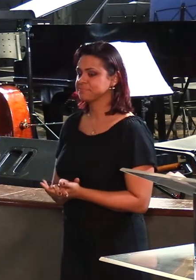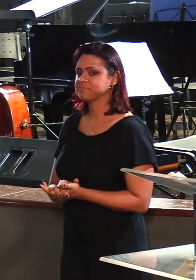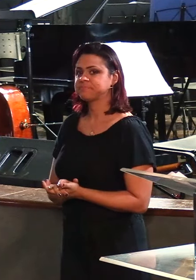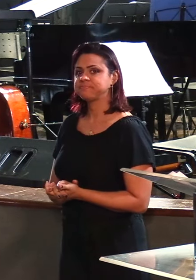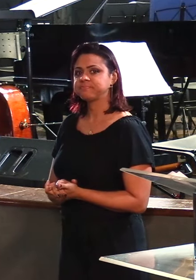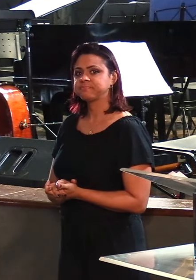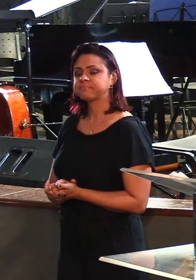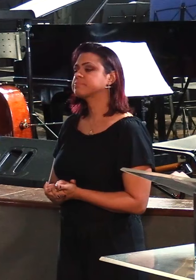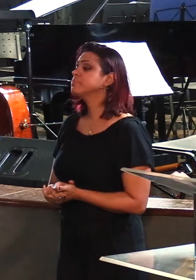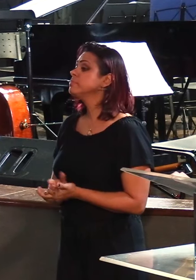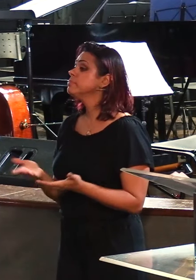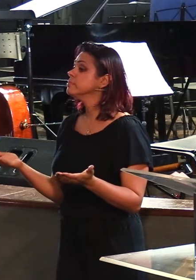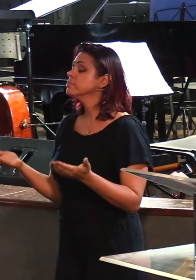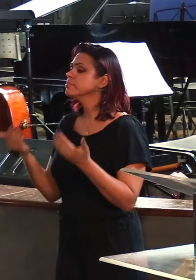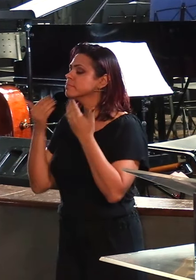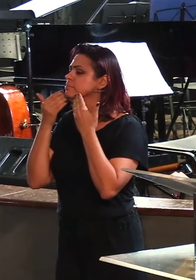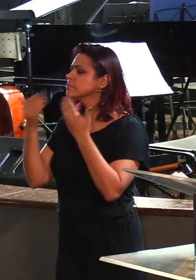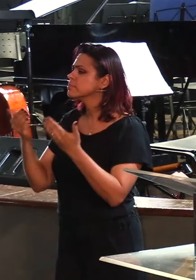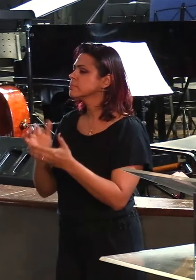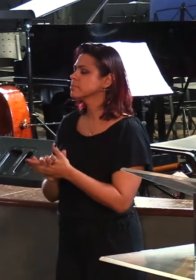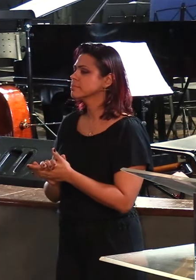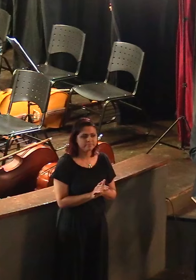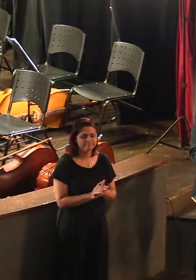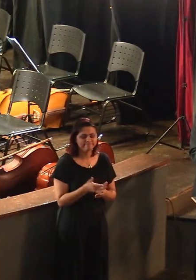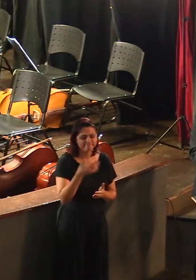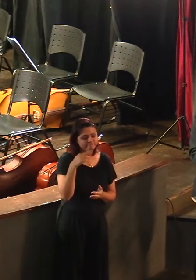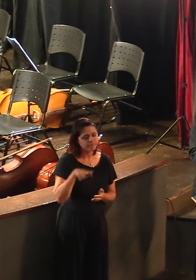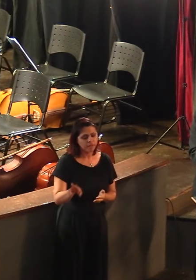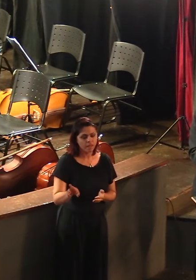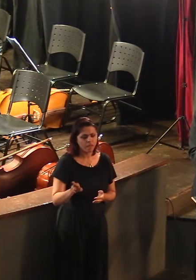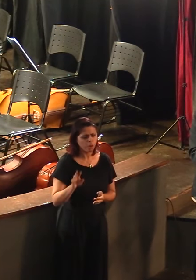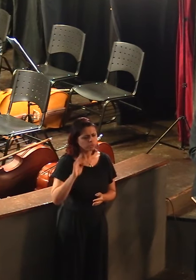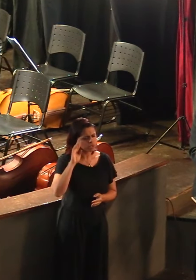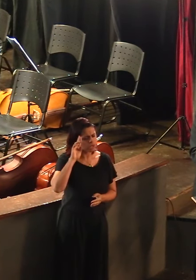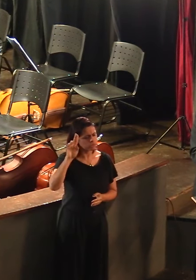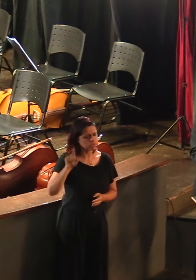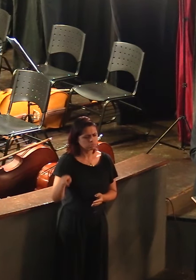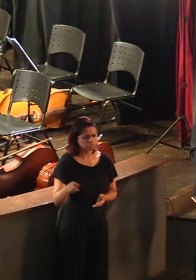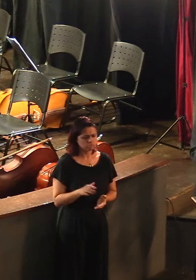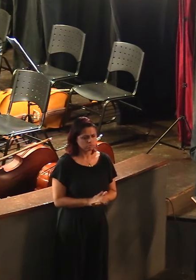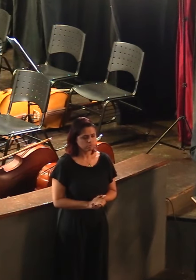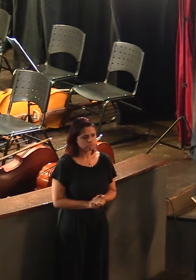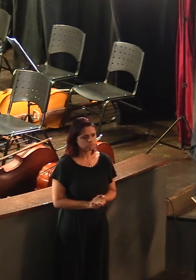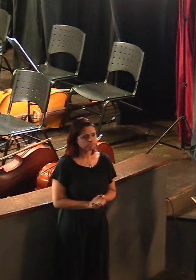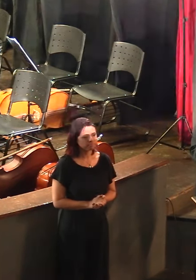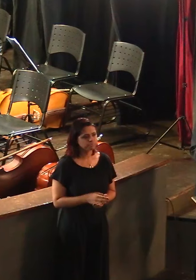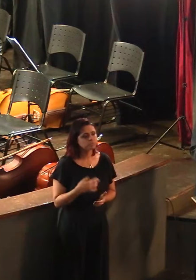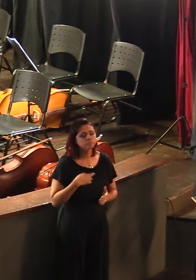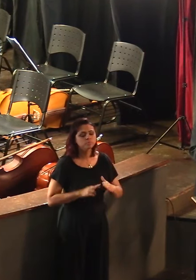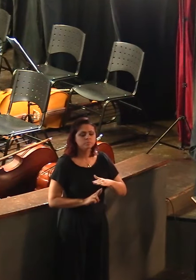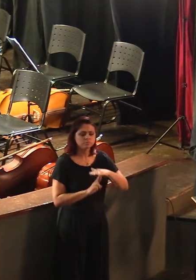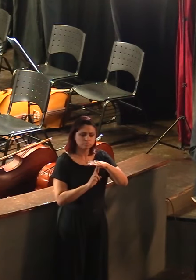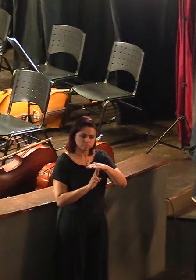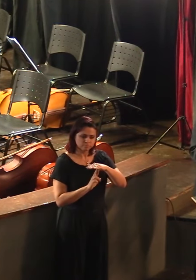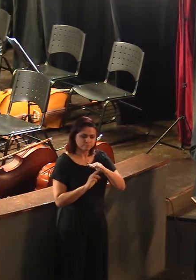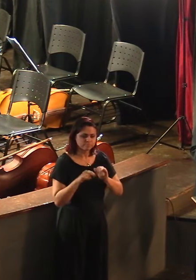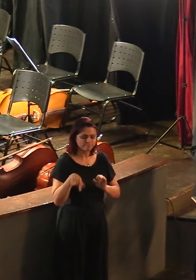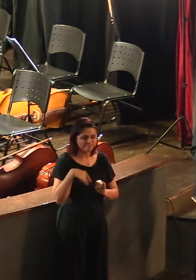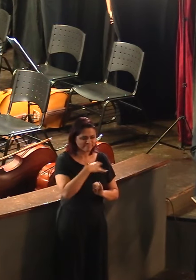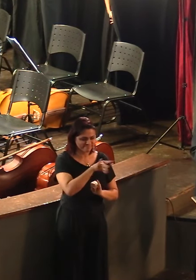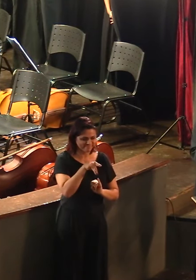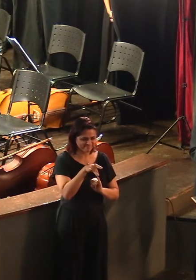Passamos às apresentações das autoridades. O reitor do Instituto Federal do Espírito